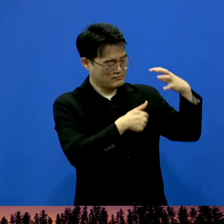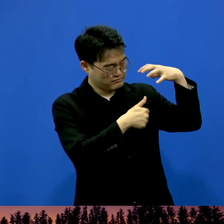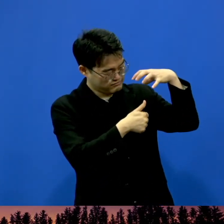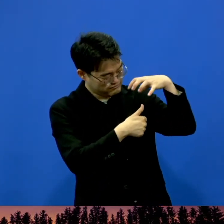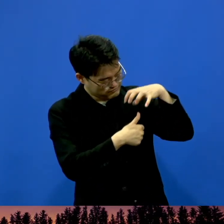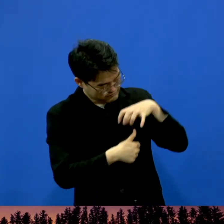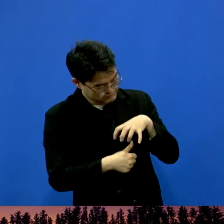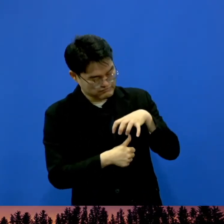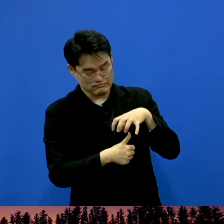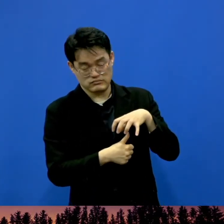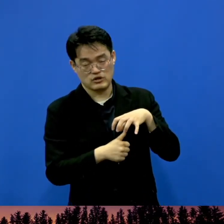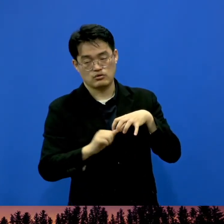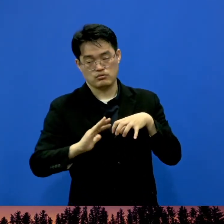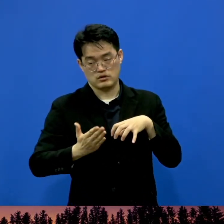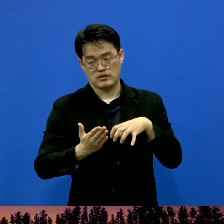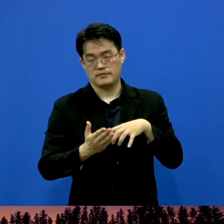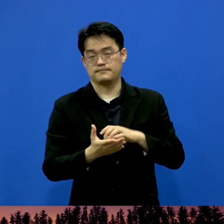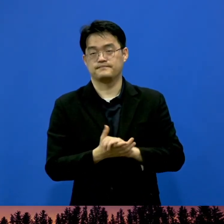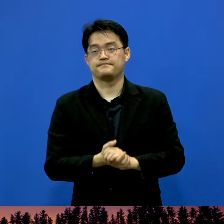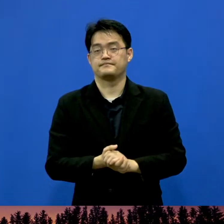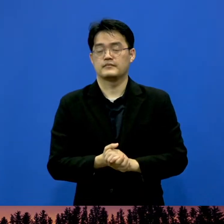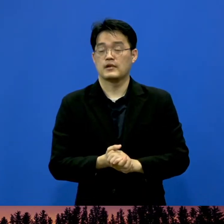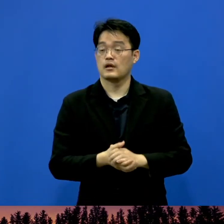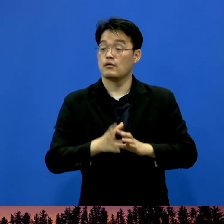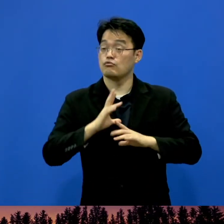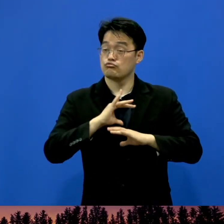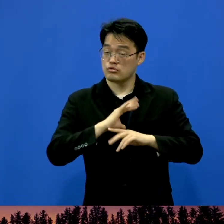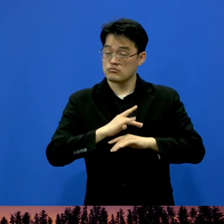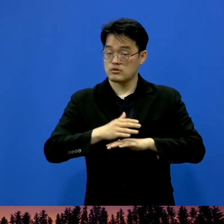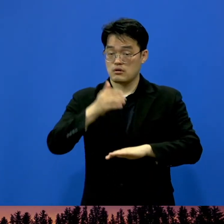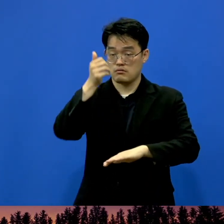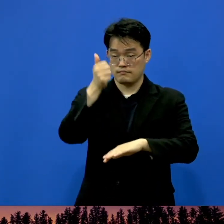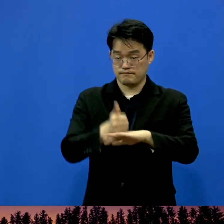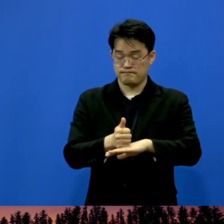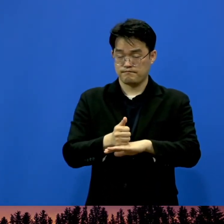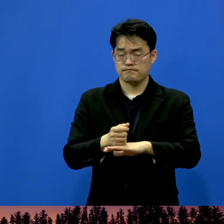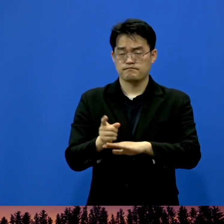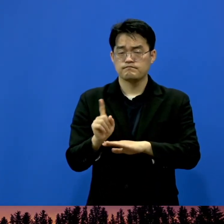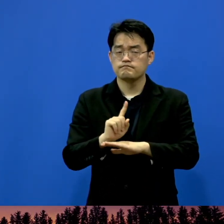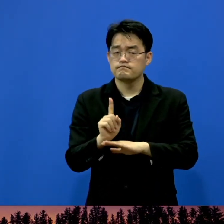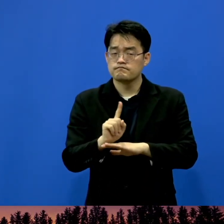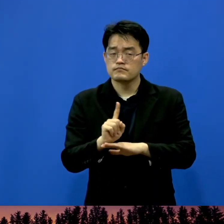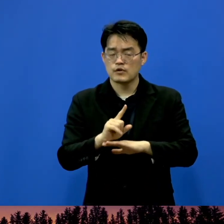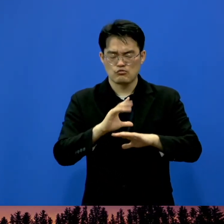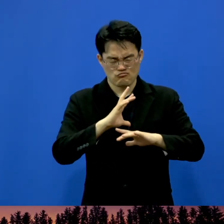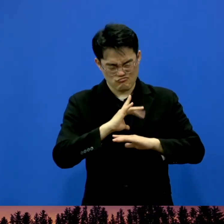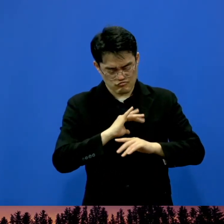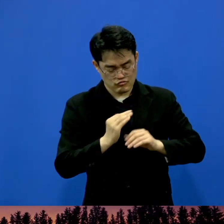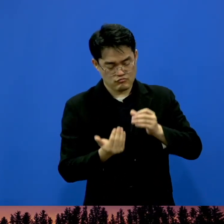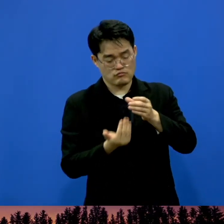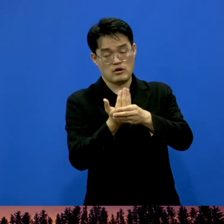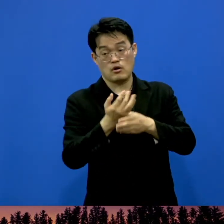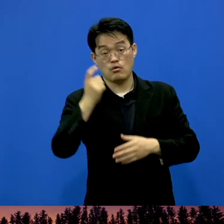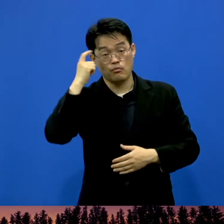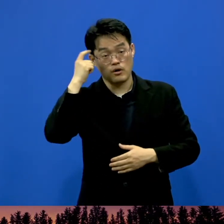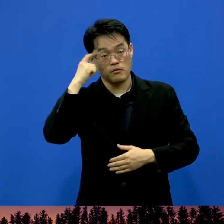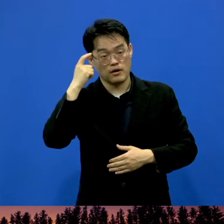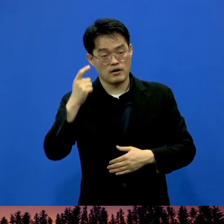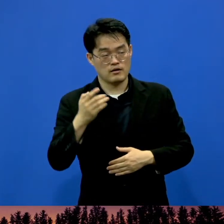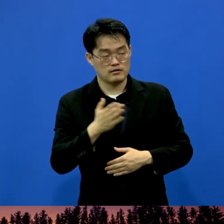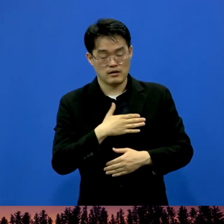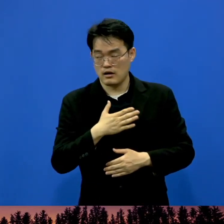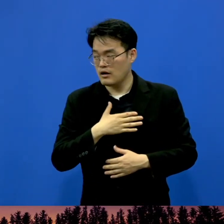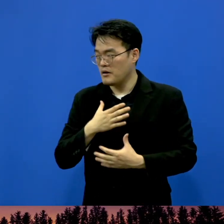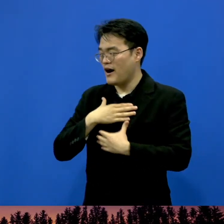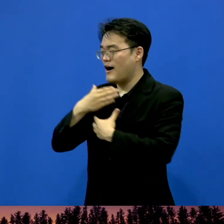거예요. 그래서 이 두려움은 결국은 뭐에 대한 두려움이죠? 왜 두려움이 오죠? 안전한 삶을 추구하기